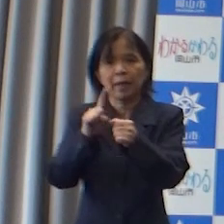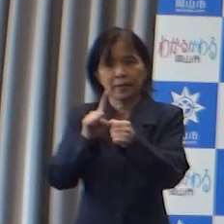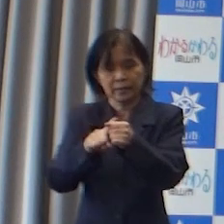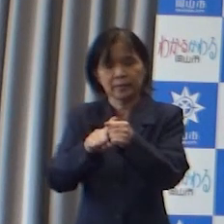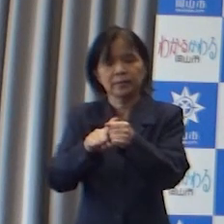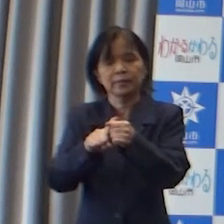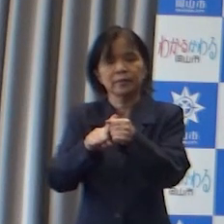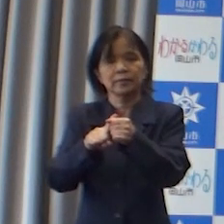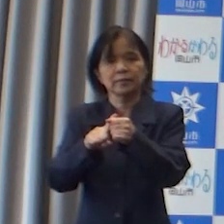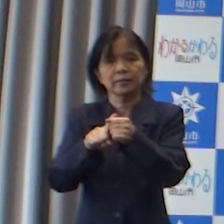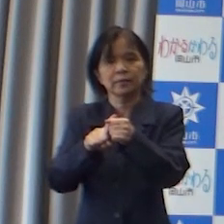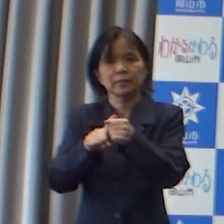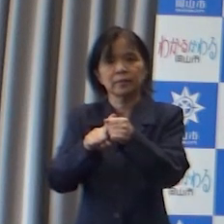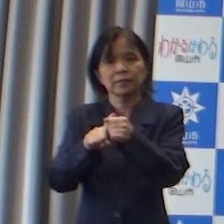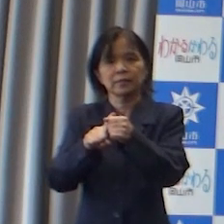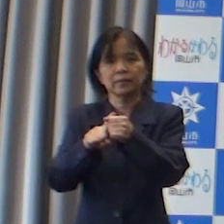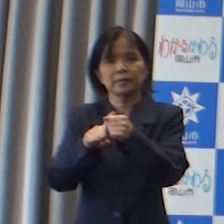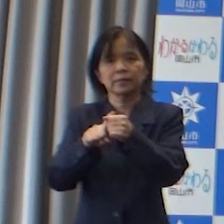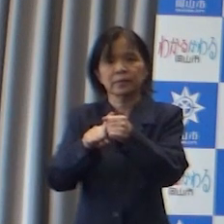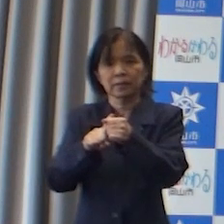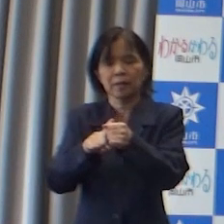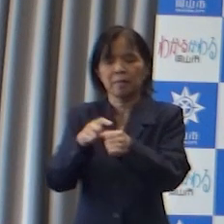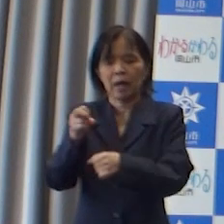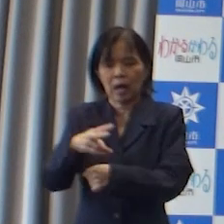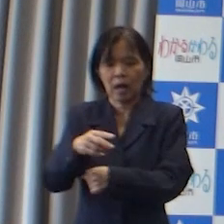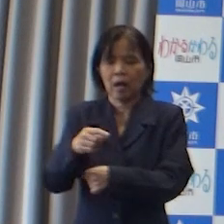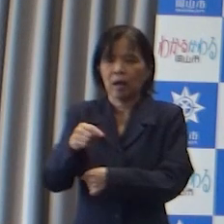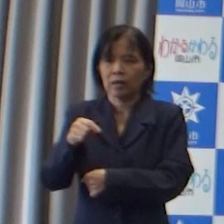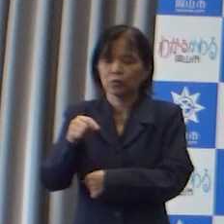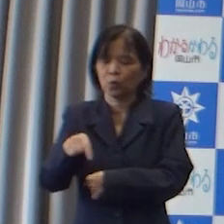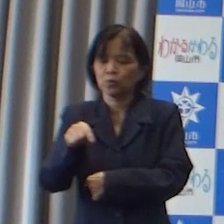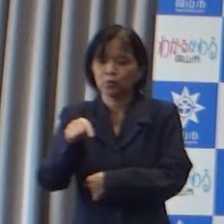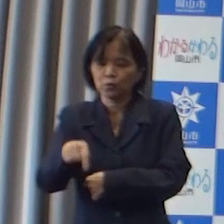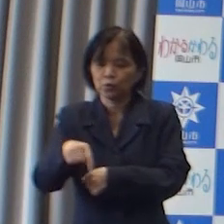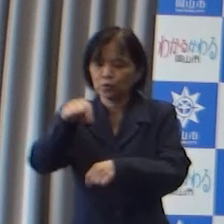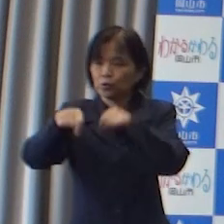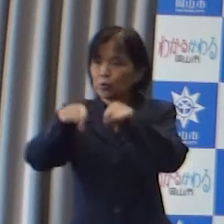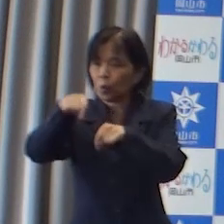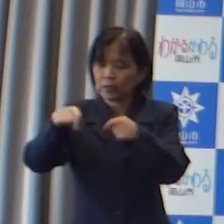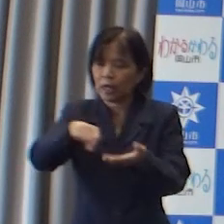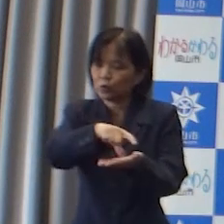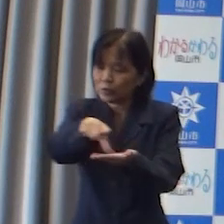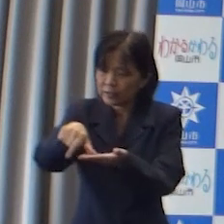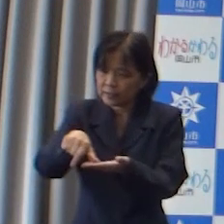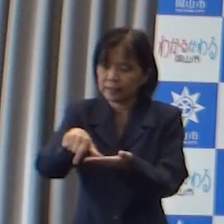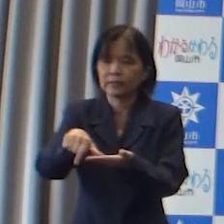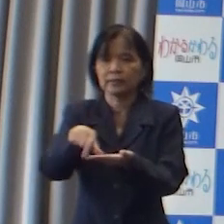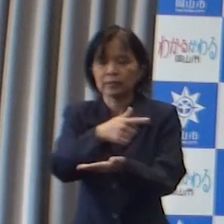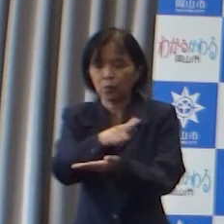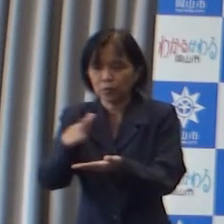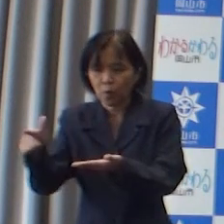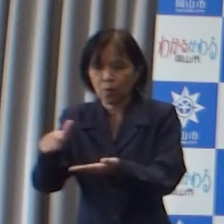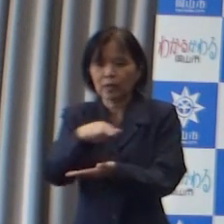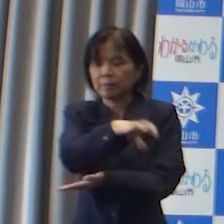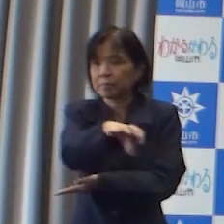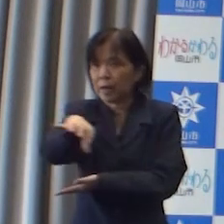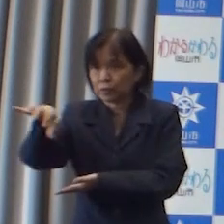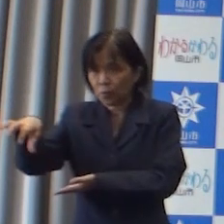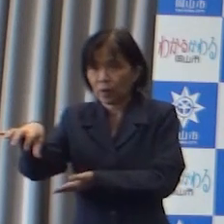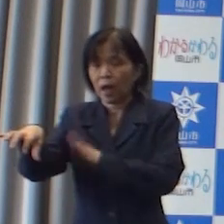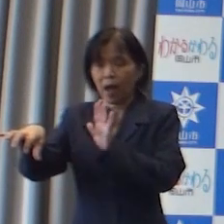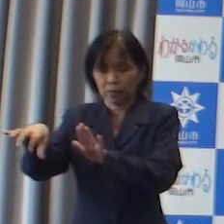農心農用地、それから市街化調整区域、こういったものに企業の